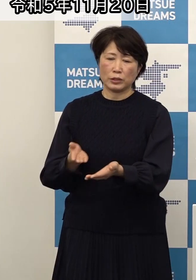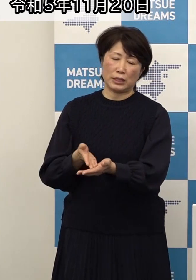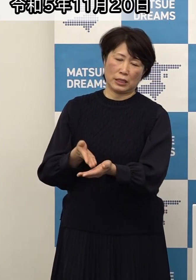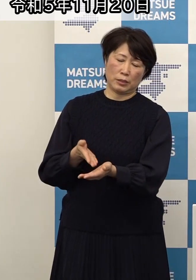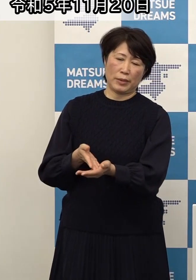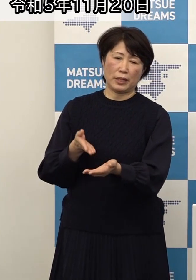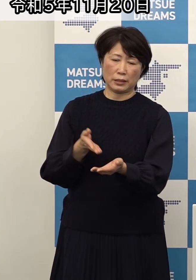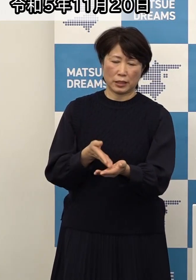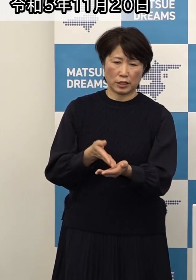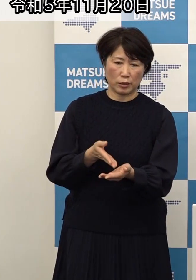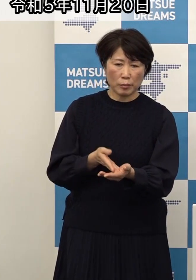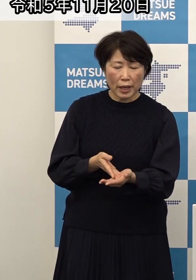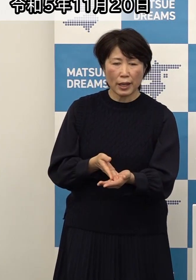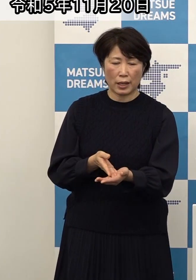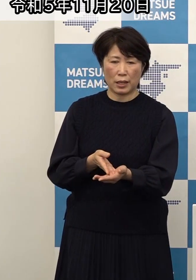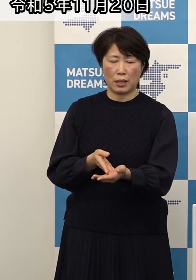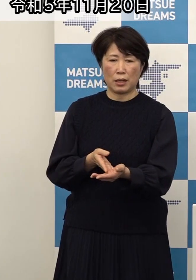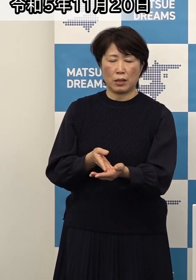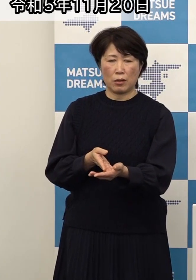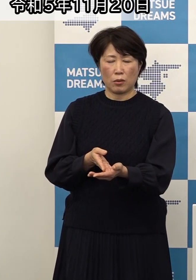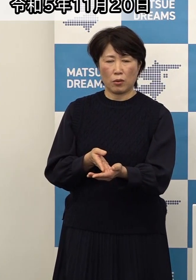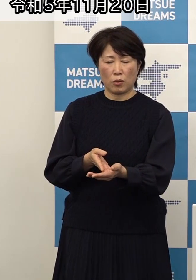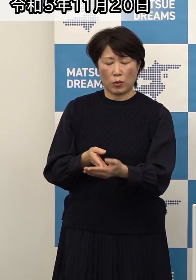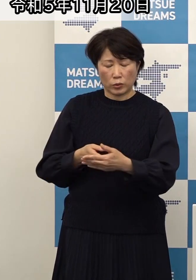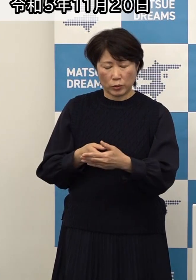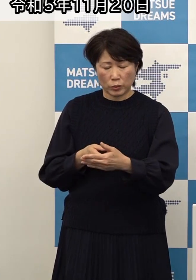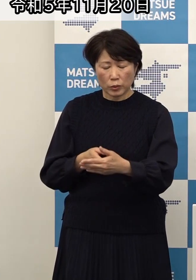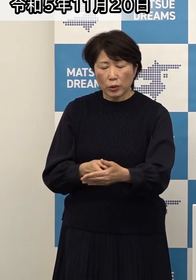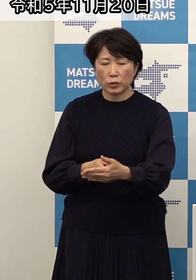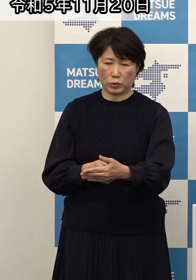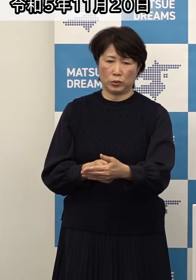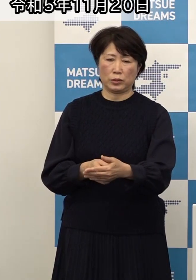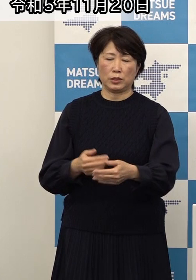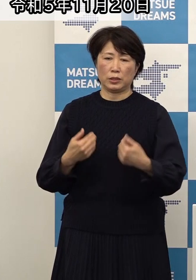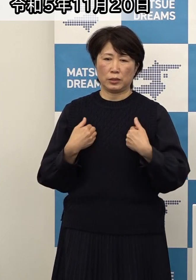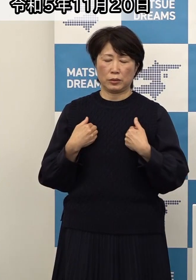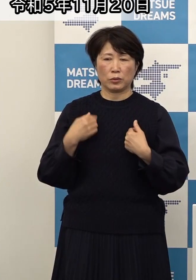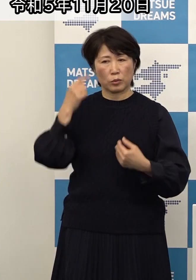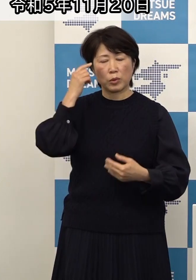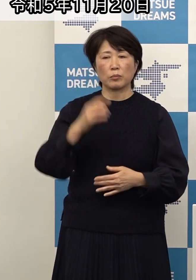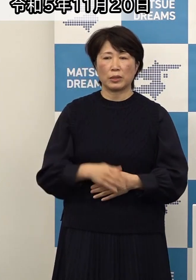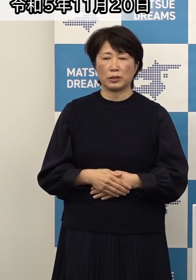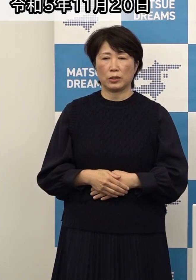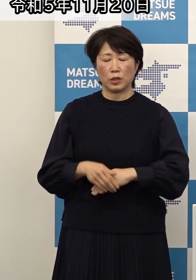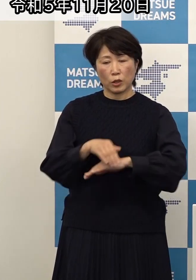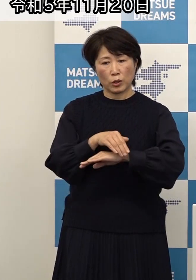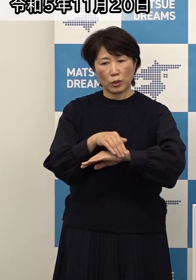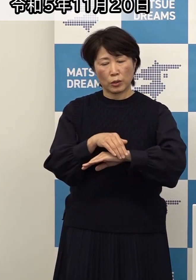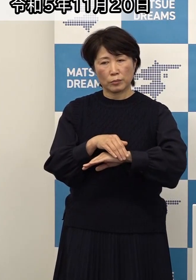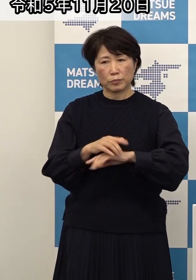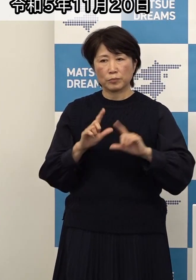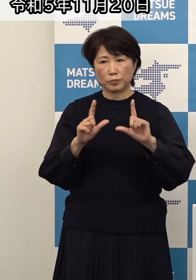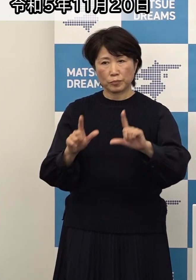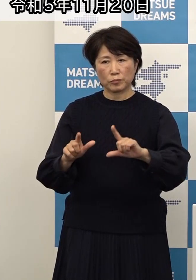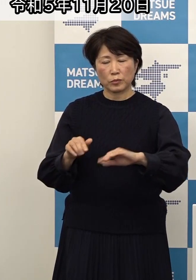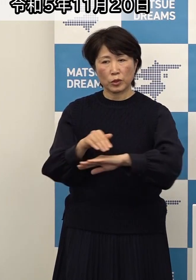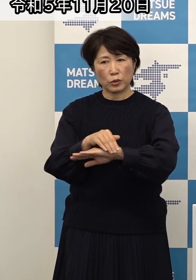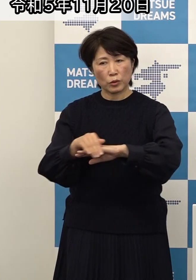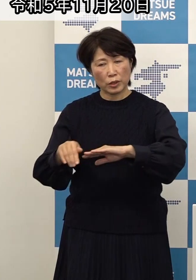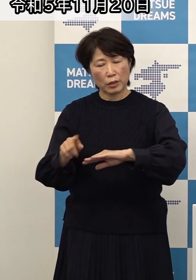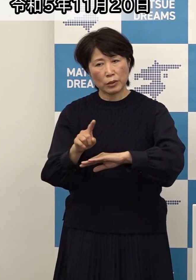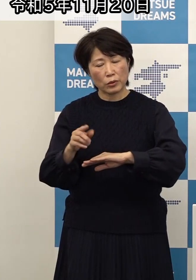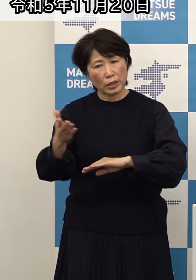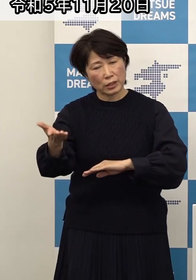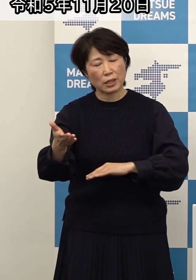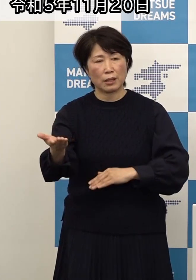くということを今後も、それを務めていきたいと思っております。 予定としてはないですかね、今後市長と先日のような10